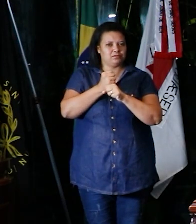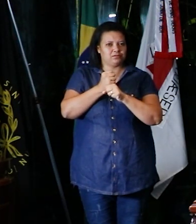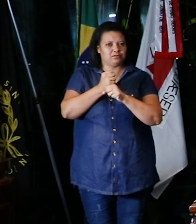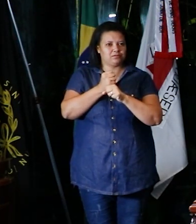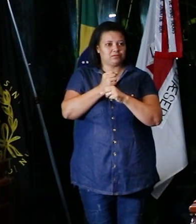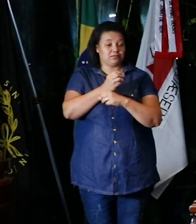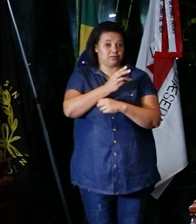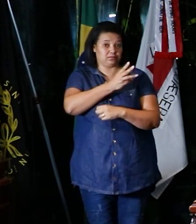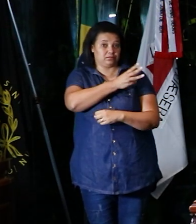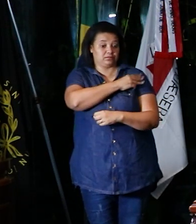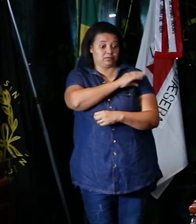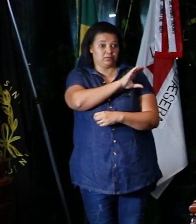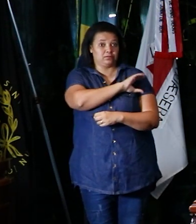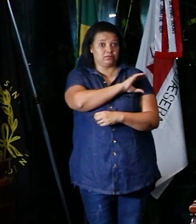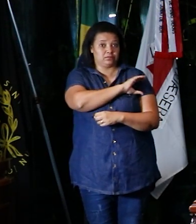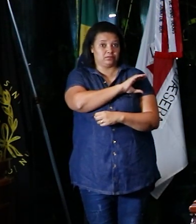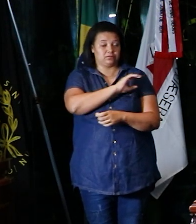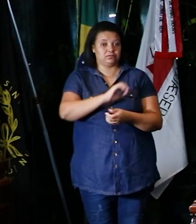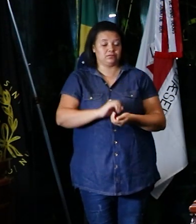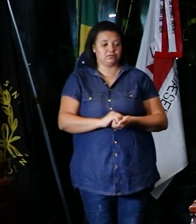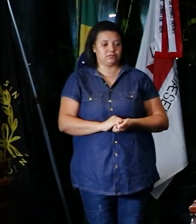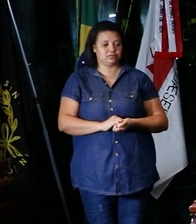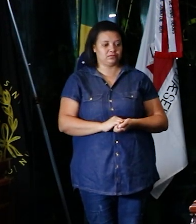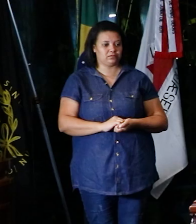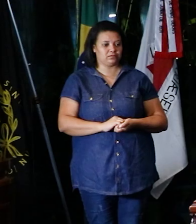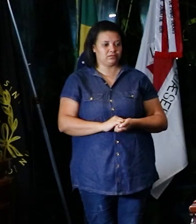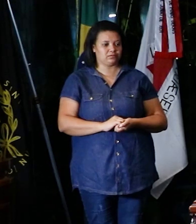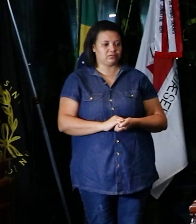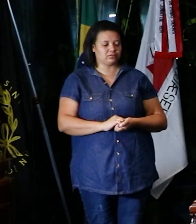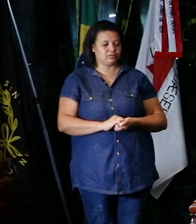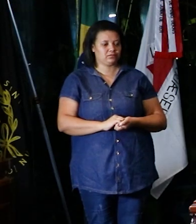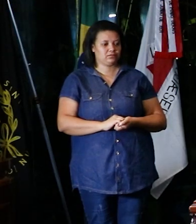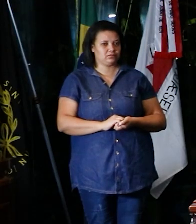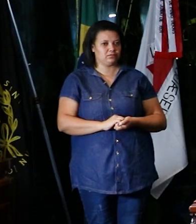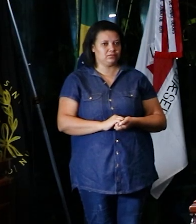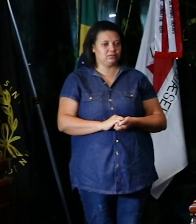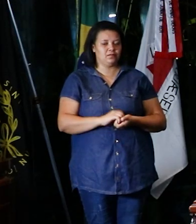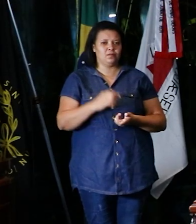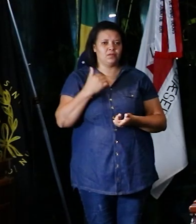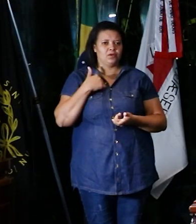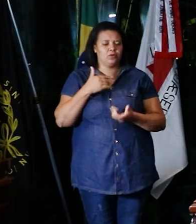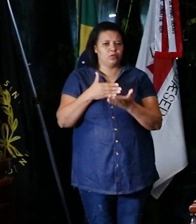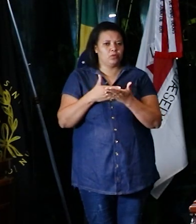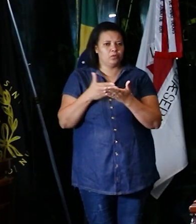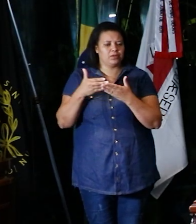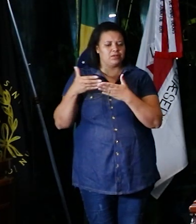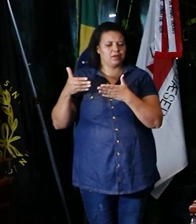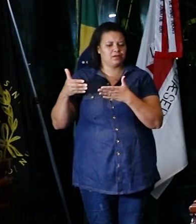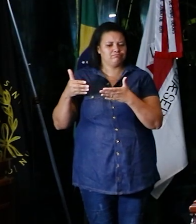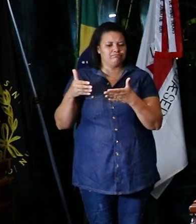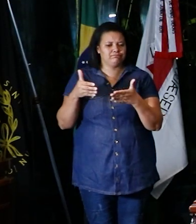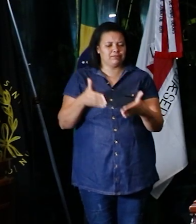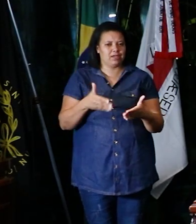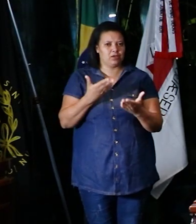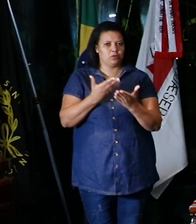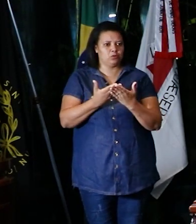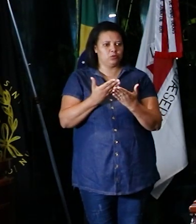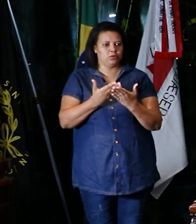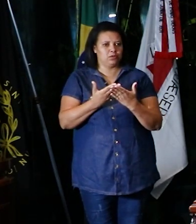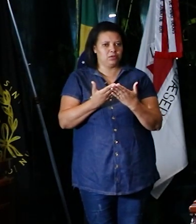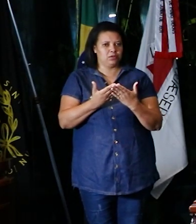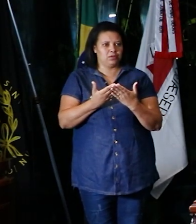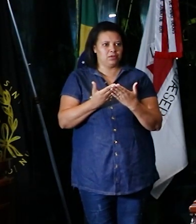formação. E eu era recém-chegada lá e eu falei com elas. Ah, e elas